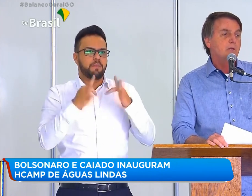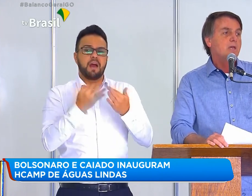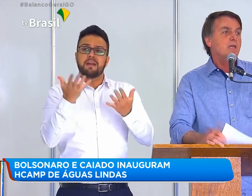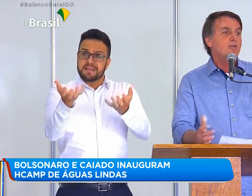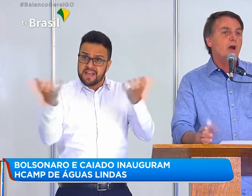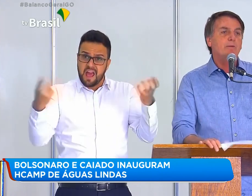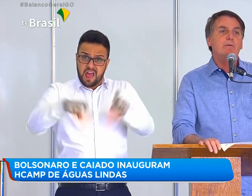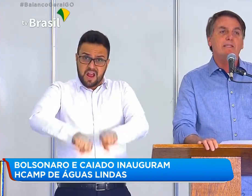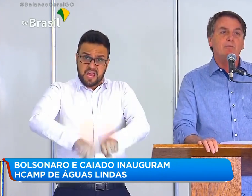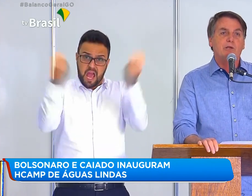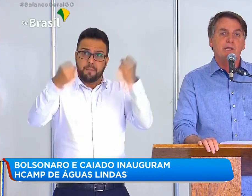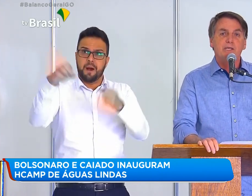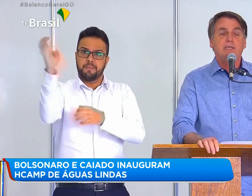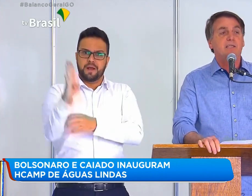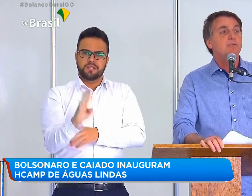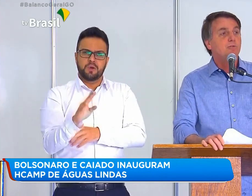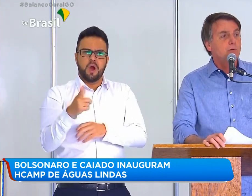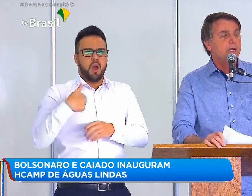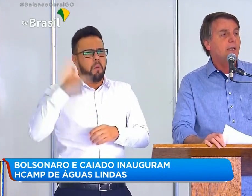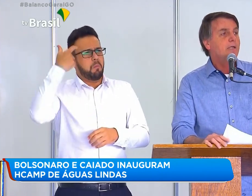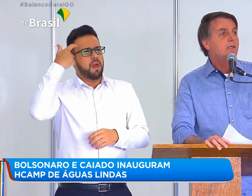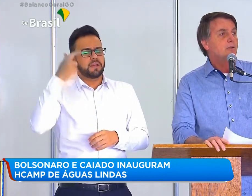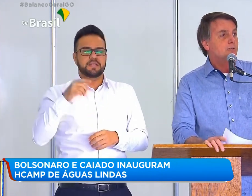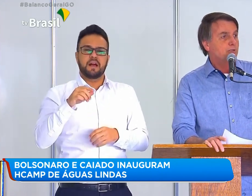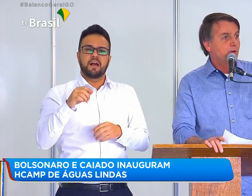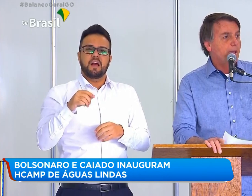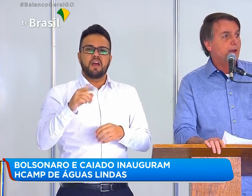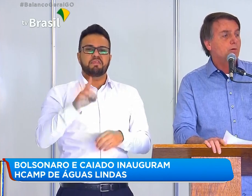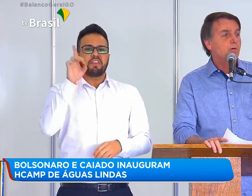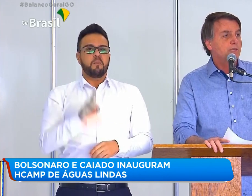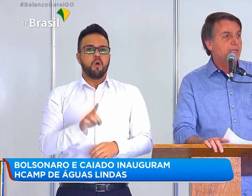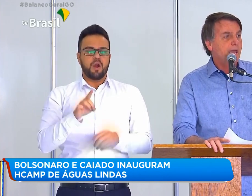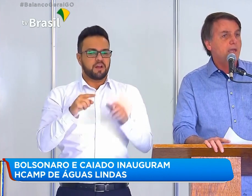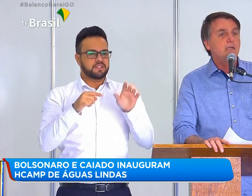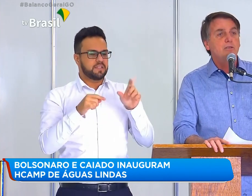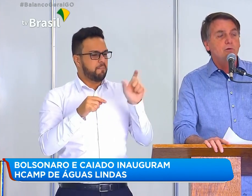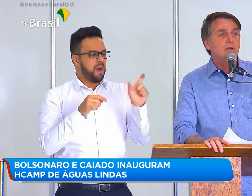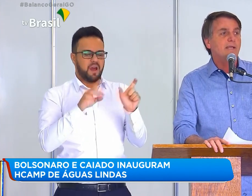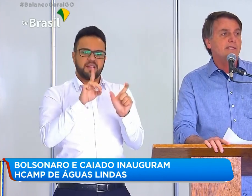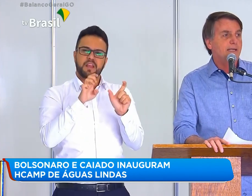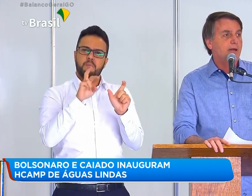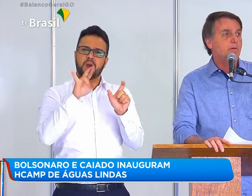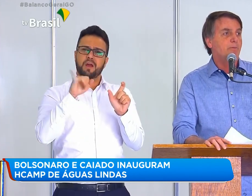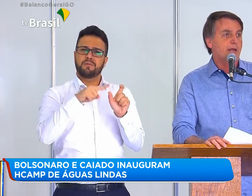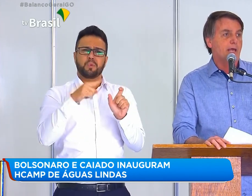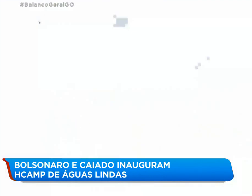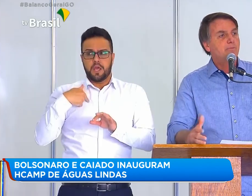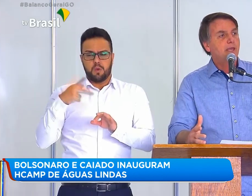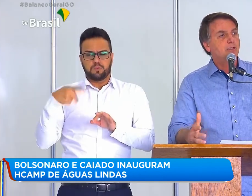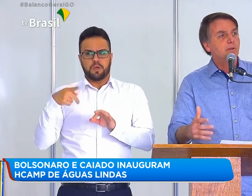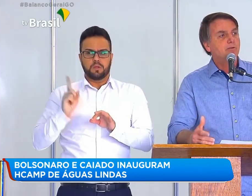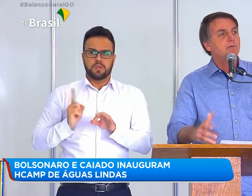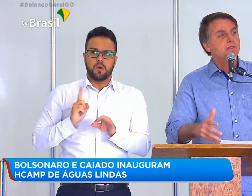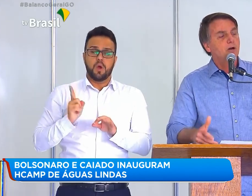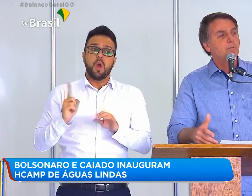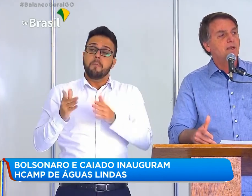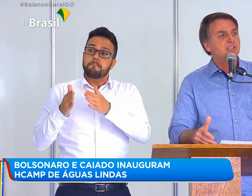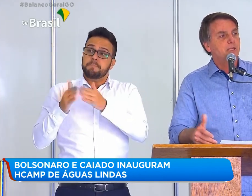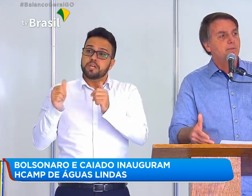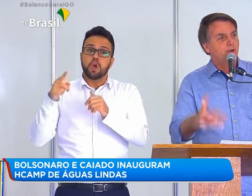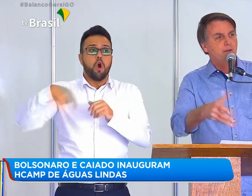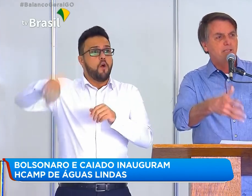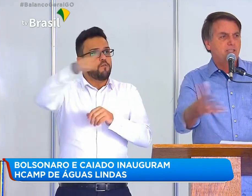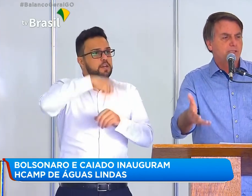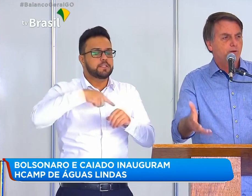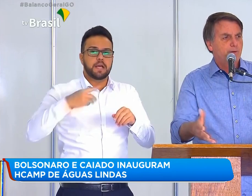Brasil em nome de uma democracia que eles nunca souberam o que é e nunca zelaram por ela. Pede que o pessoal não